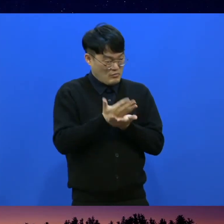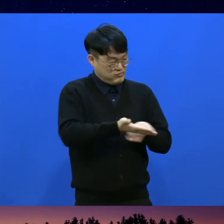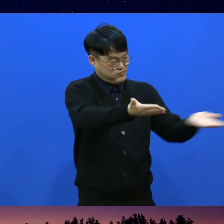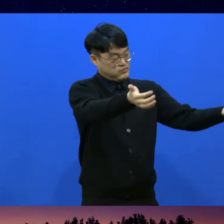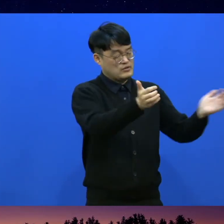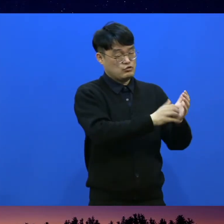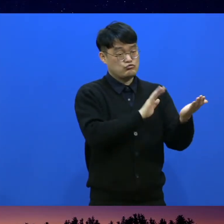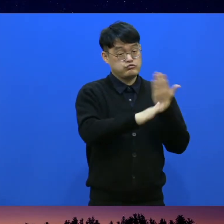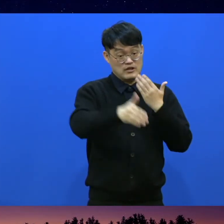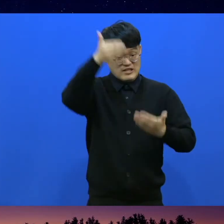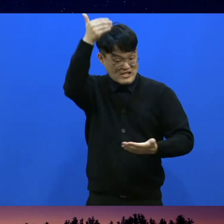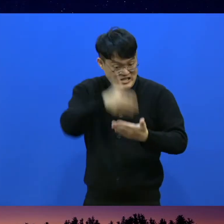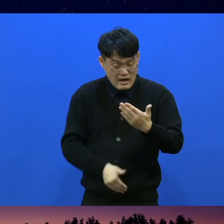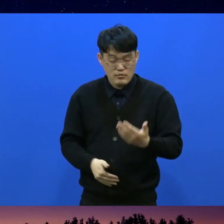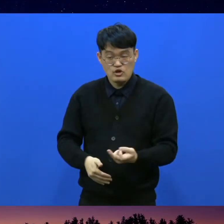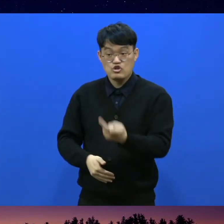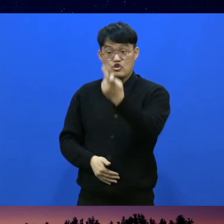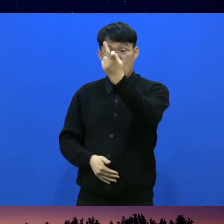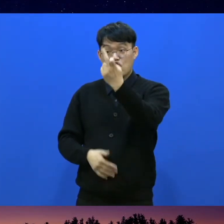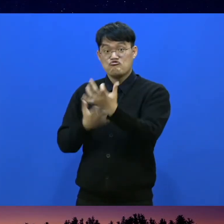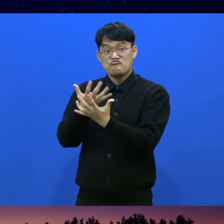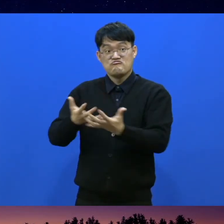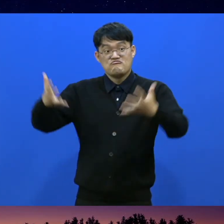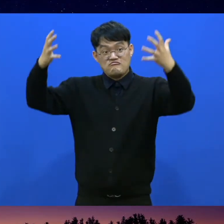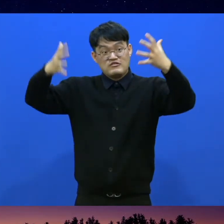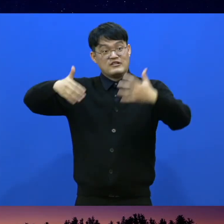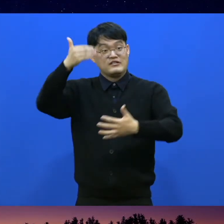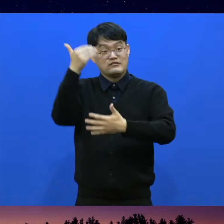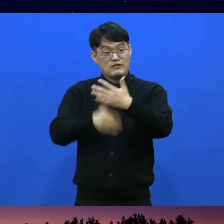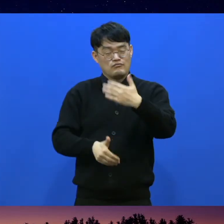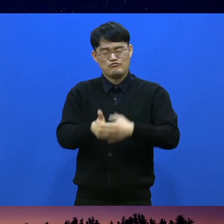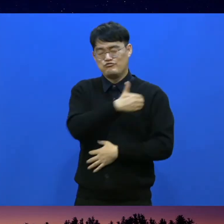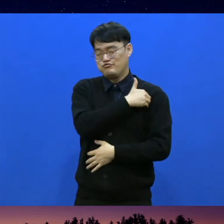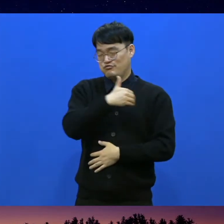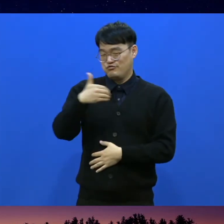좀 형편이 그렇다. 그 신분이 아니죠.